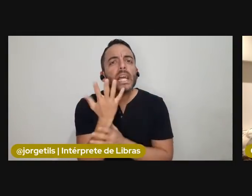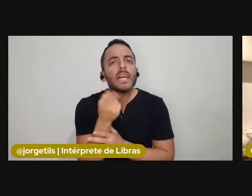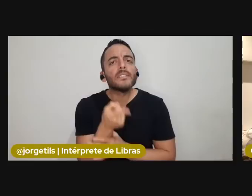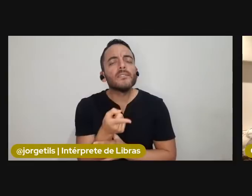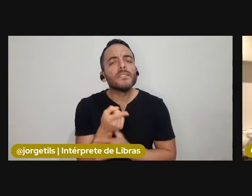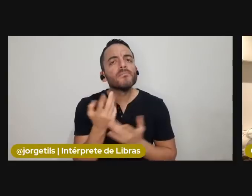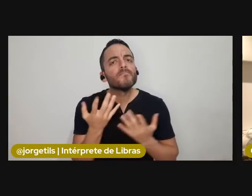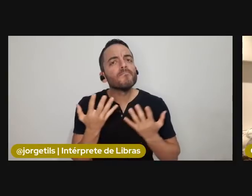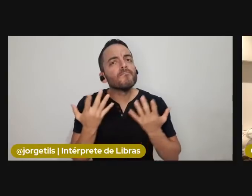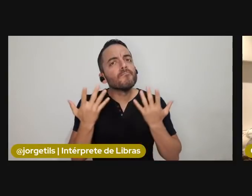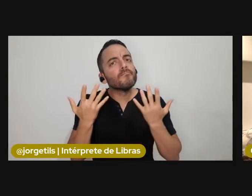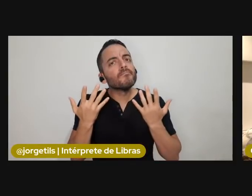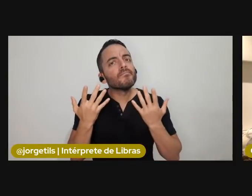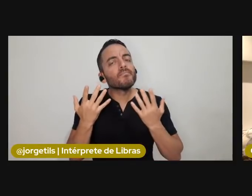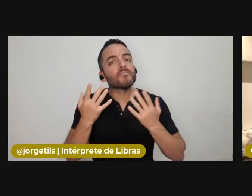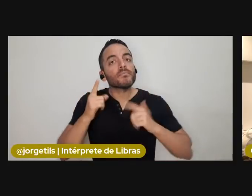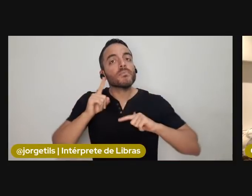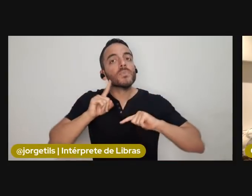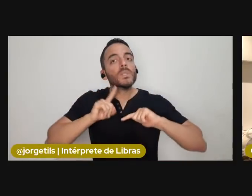elementos